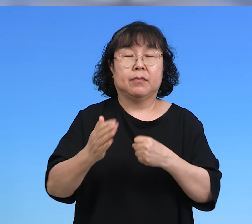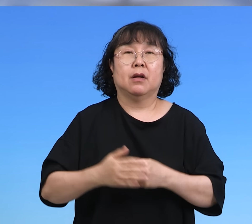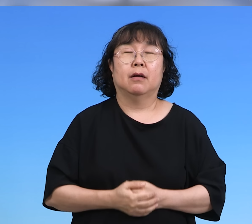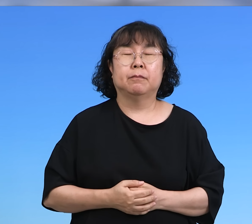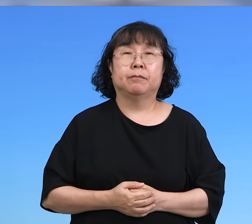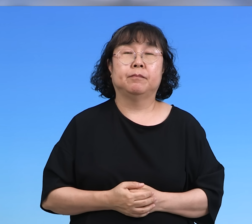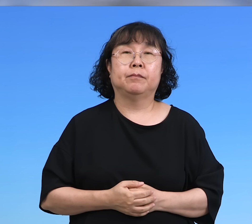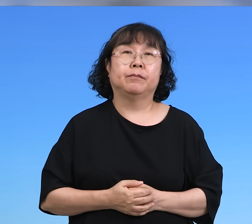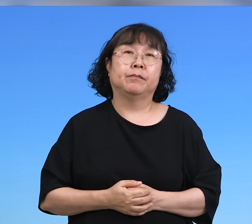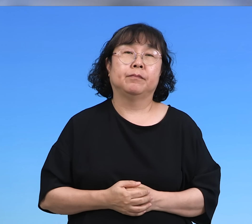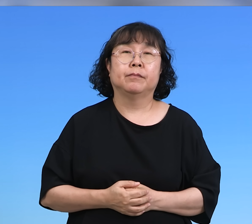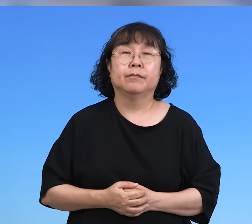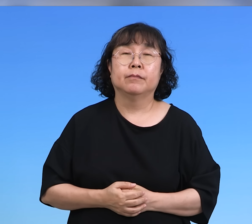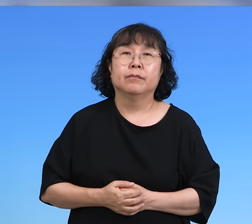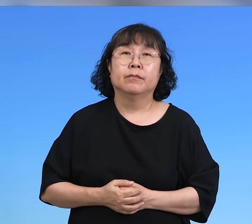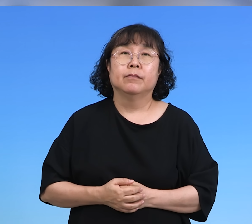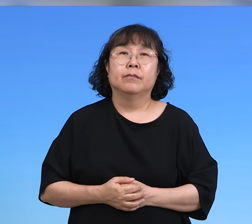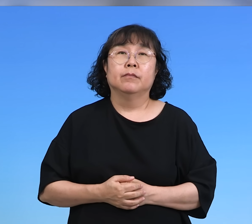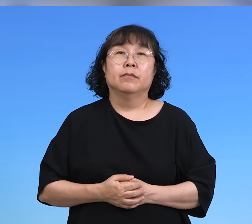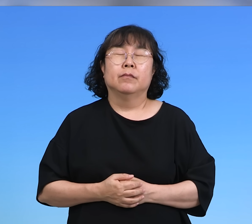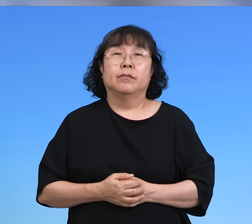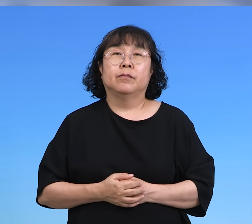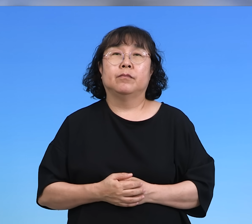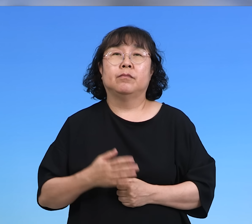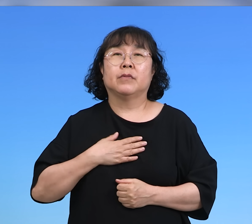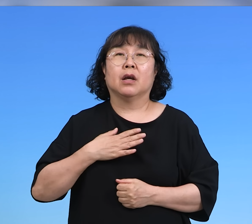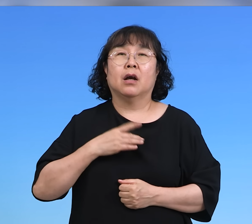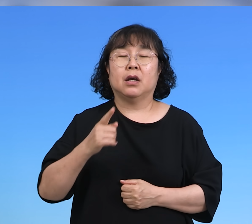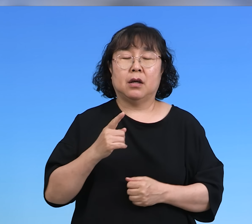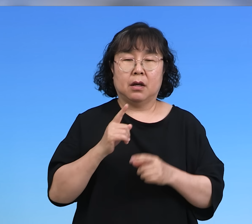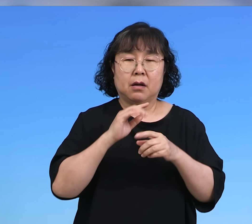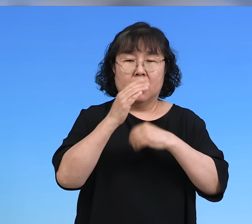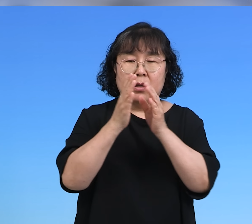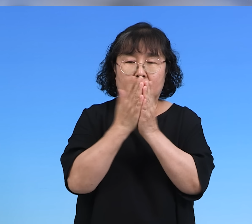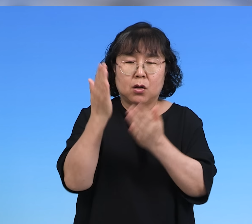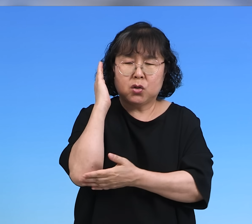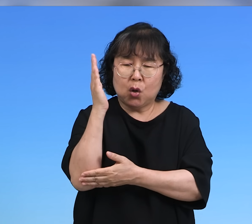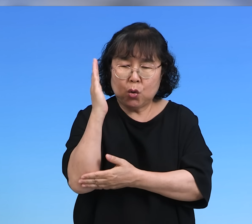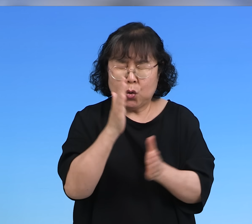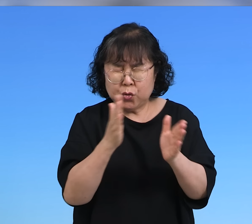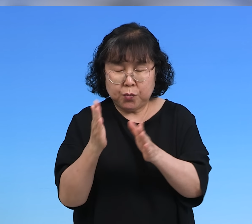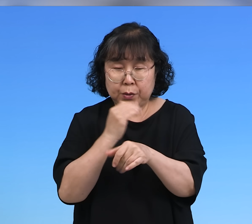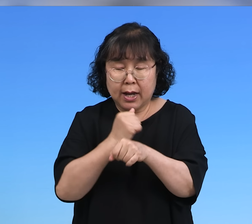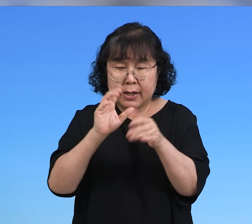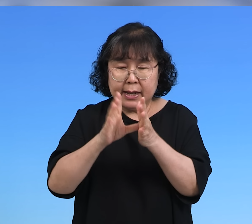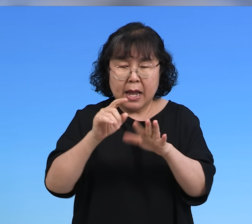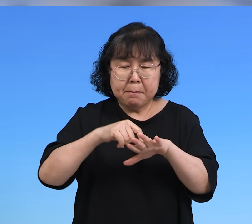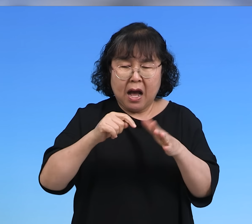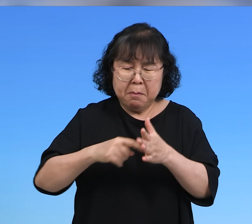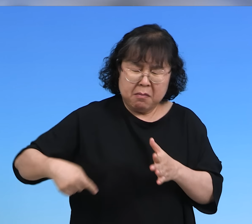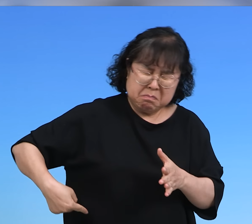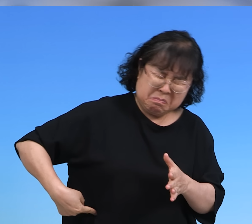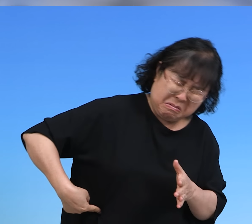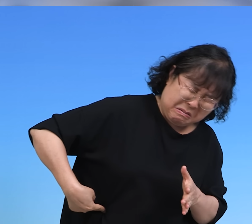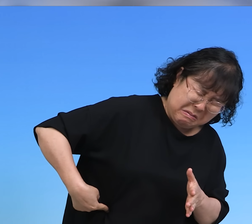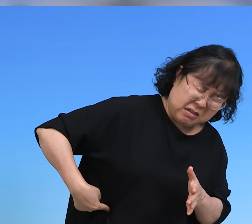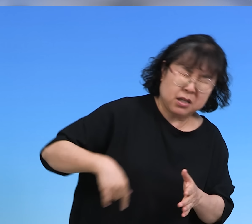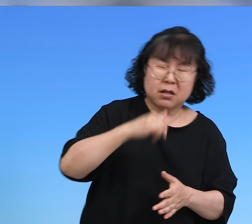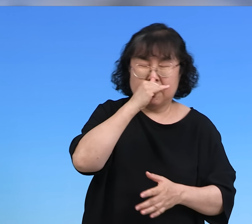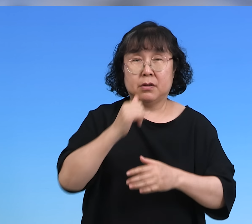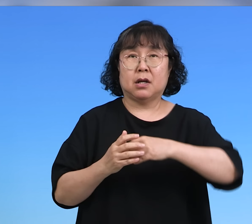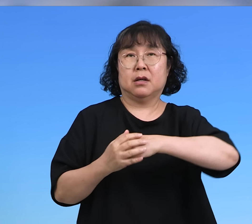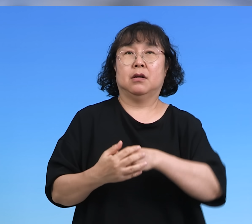제가 이 말씀을 준비하면서 많은 찔림을 제가 마음에서 받았습니다. 지금도 찔려요. 확실히